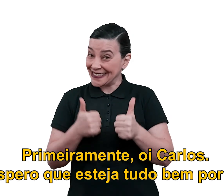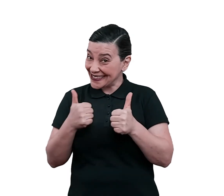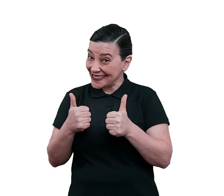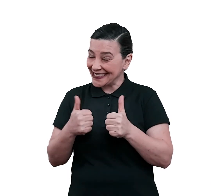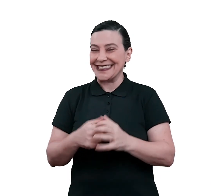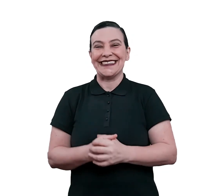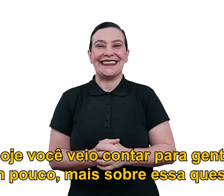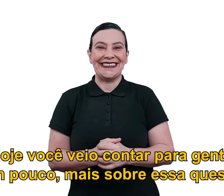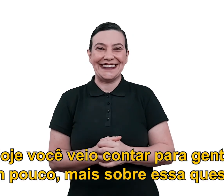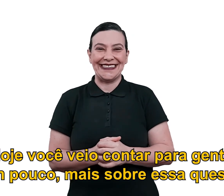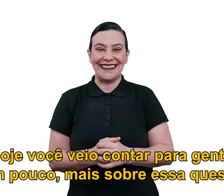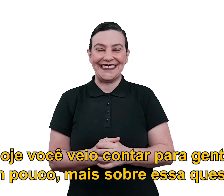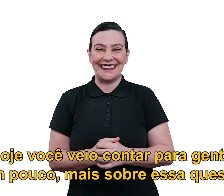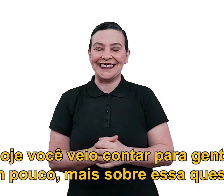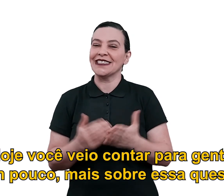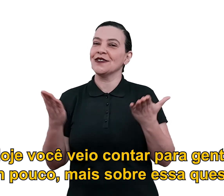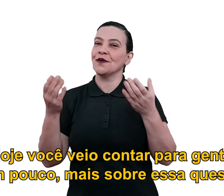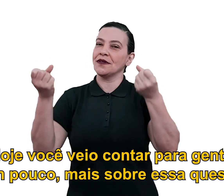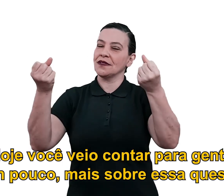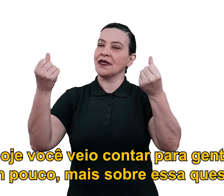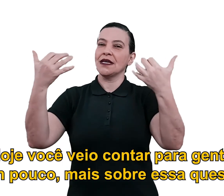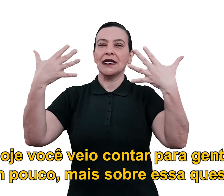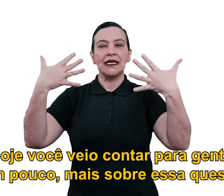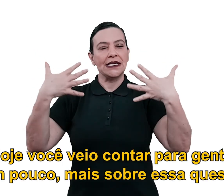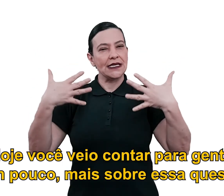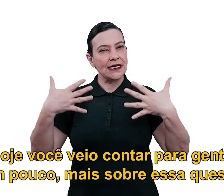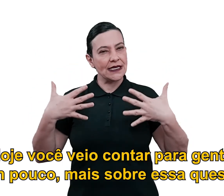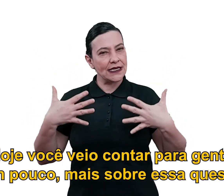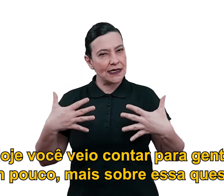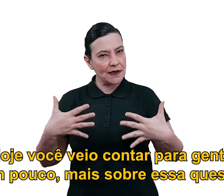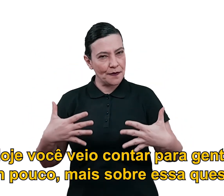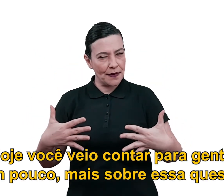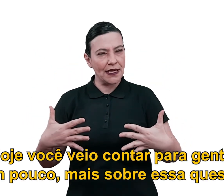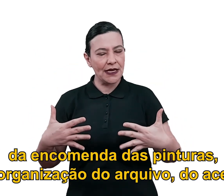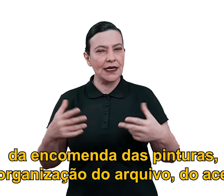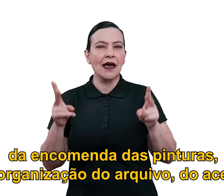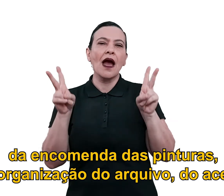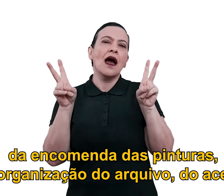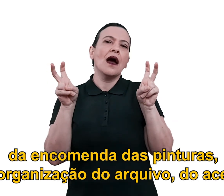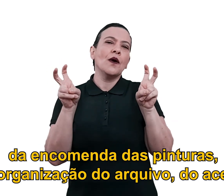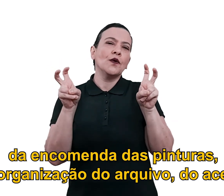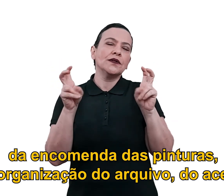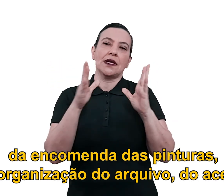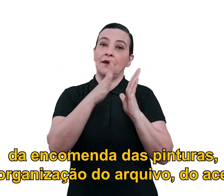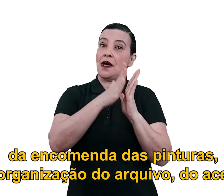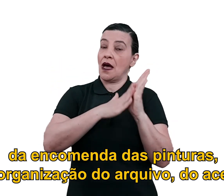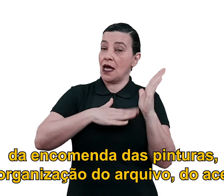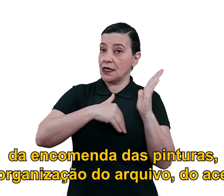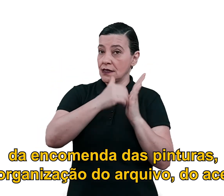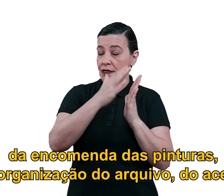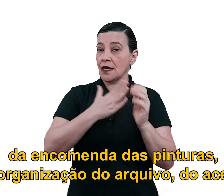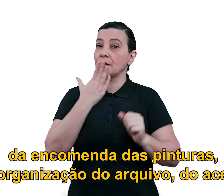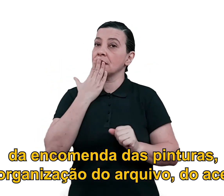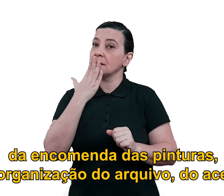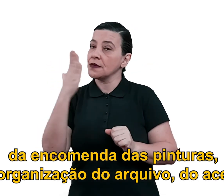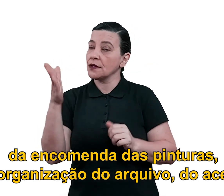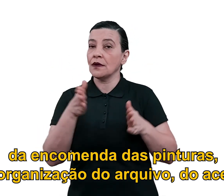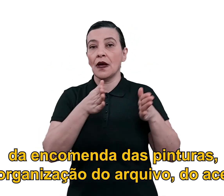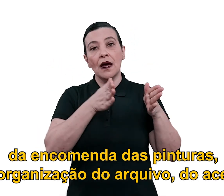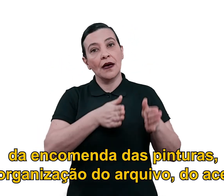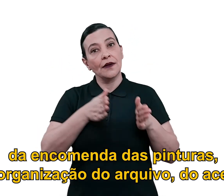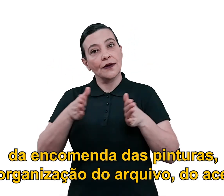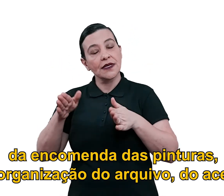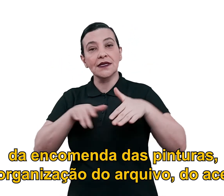bem por aí. Hoje você veio contar pra gente um pouco mais sobre essa questão da encomenda das pinturas, da organização